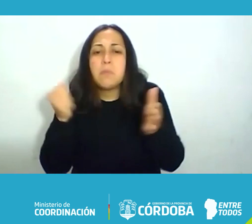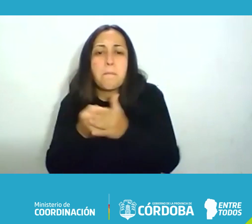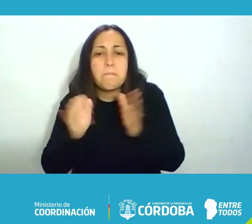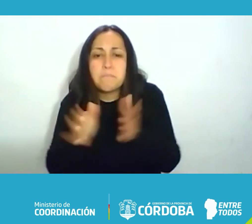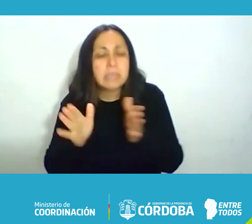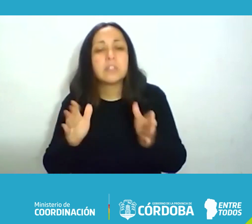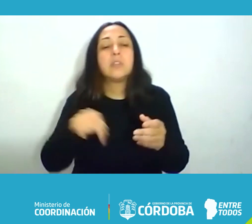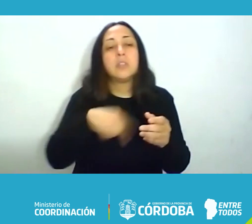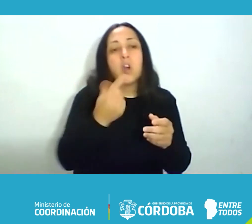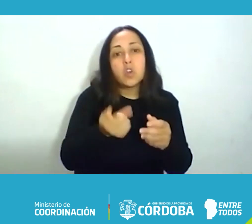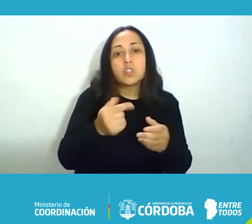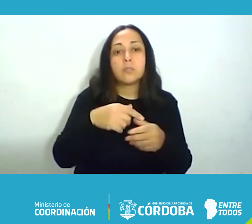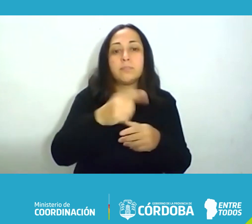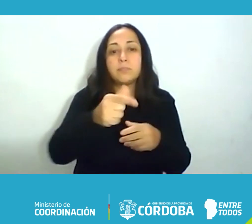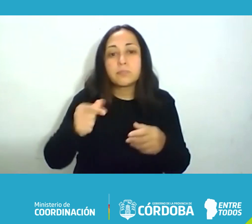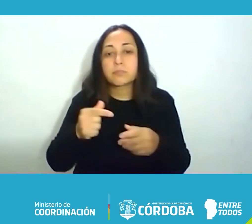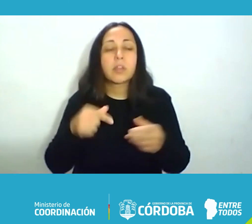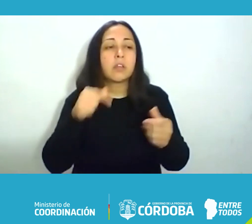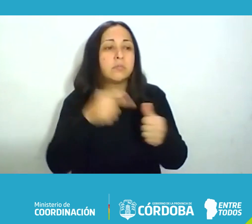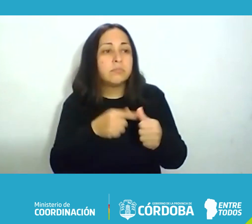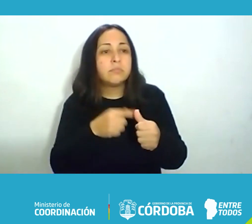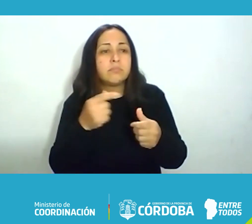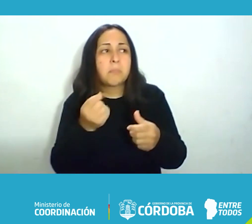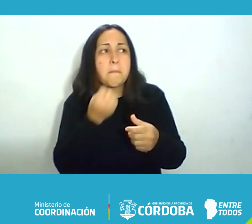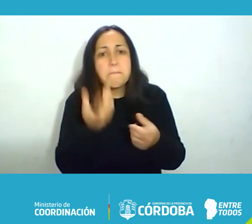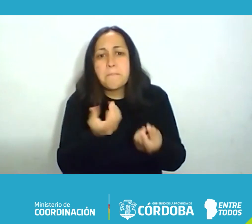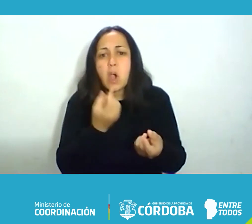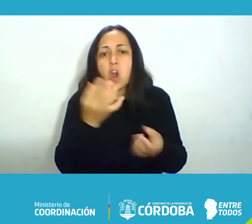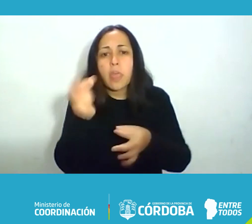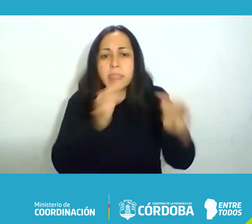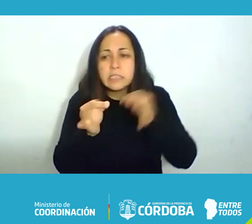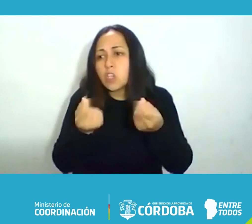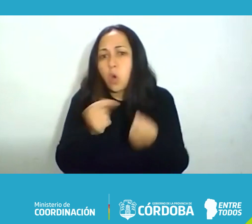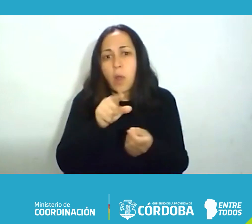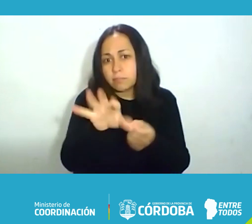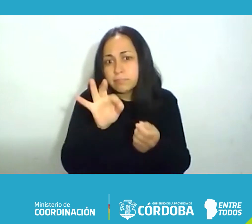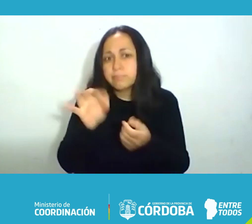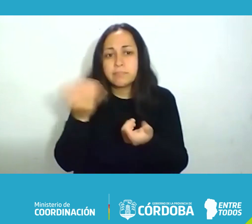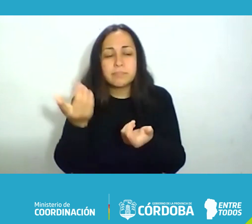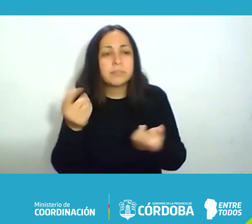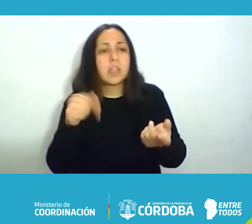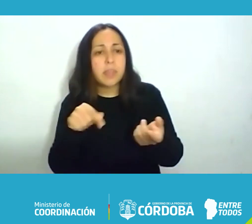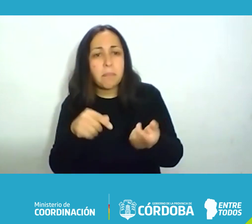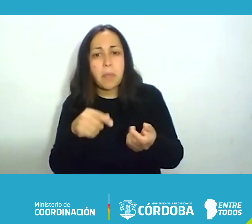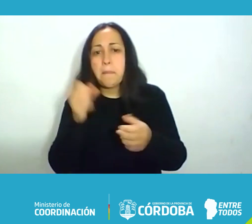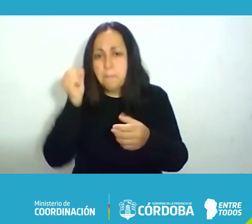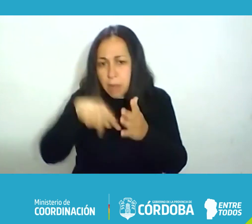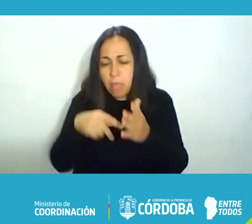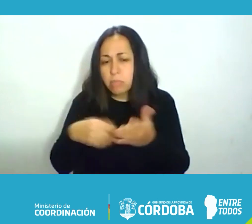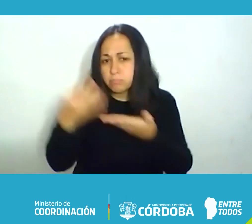La Administración Provincial de Recursos Hídricos establece cuál es el mejor diseño y el menor impacto. Comenta que además se incluye un plan de